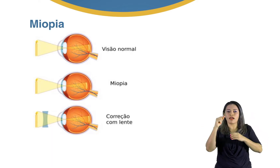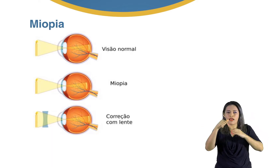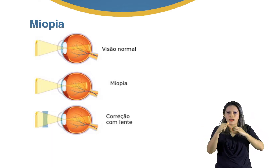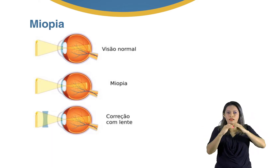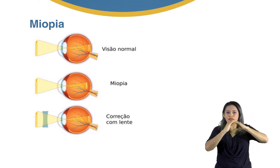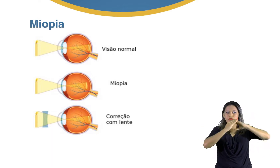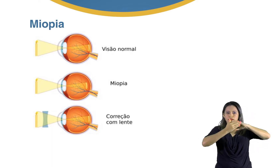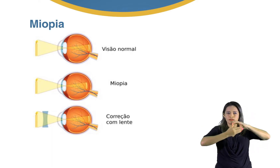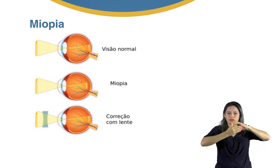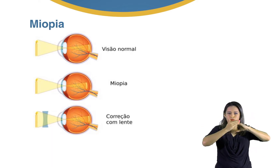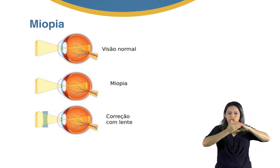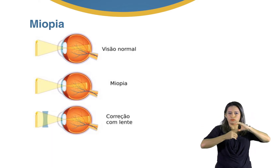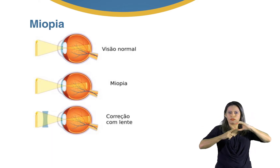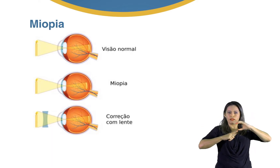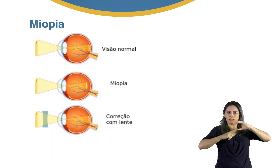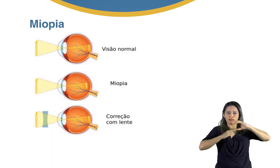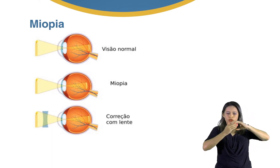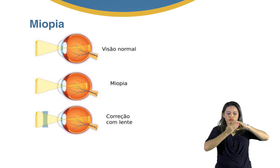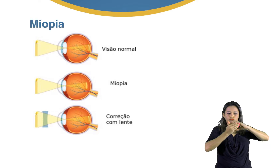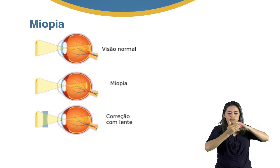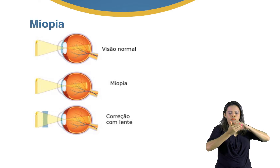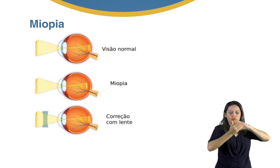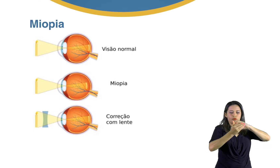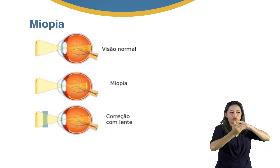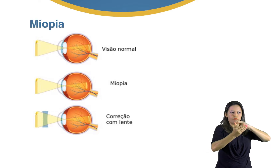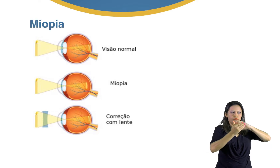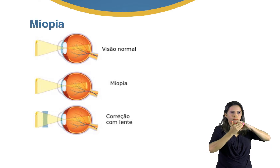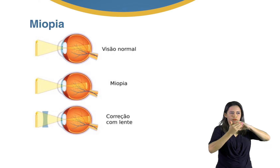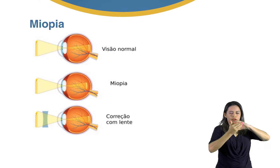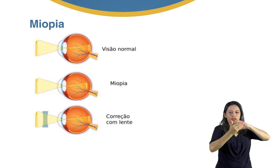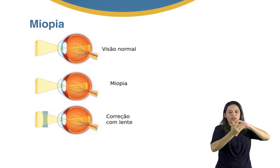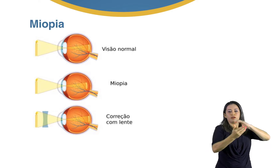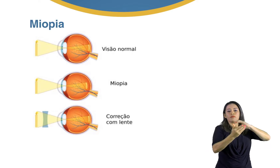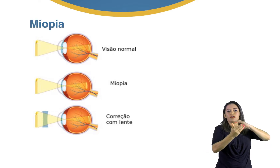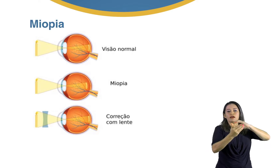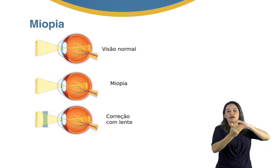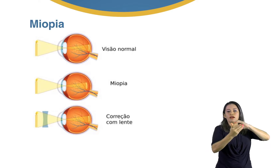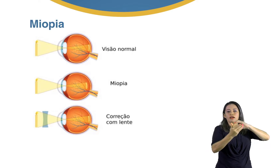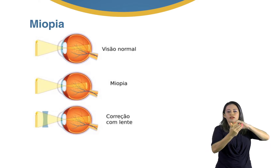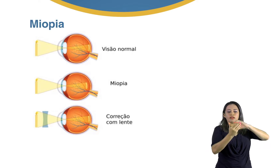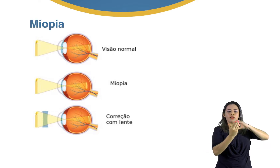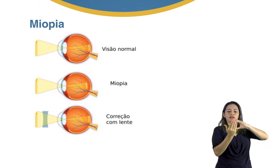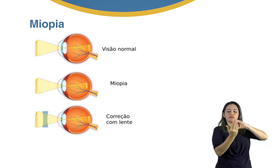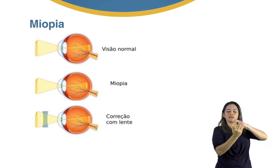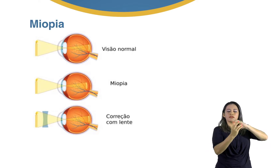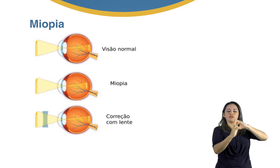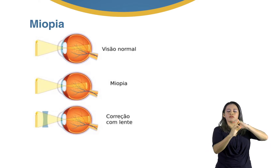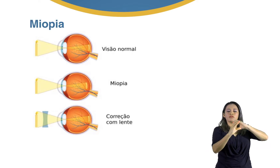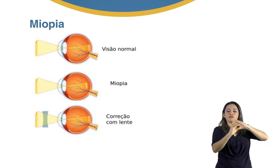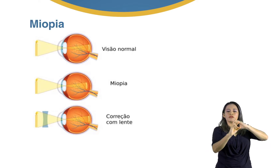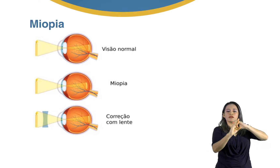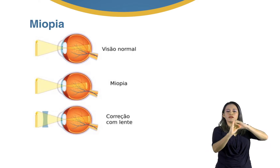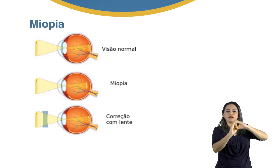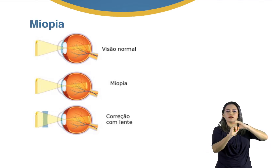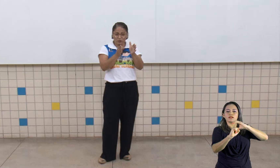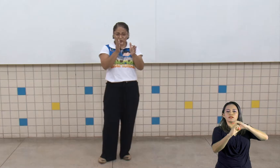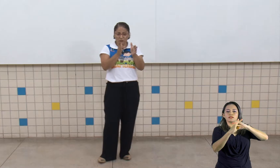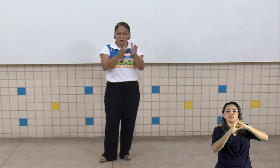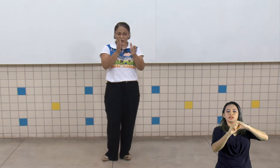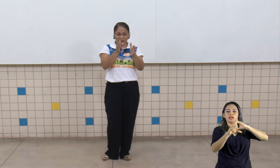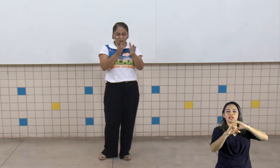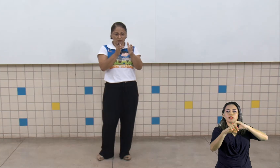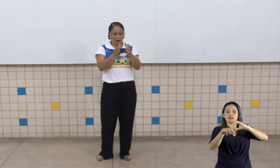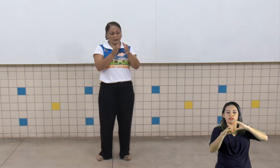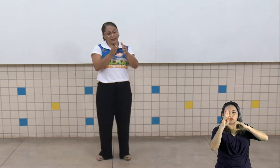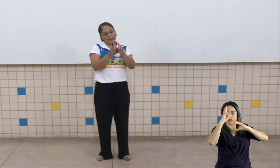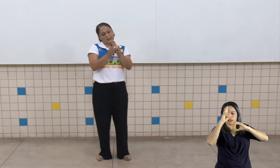retina, ela tem um afastamento em relação ao cristalino. Por exemplo, digamos assim, o cristalino é a lente do nosso